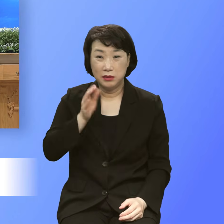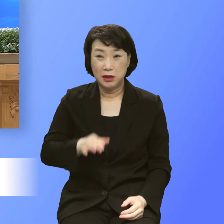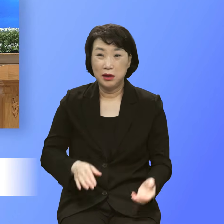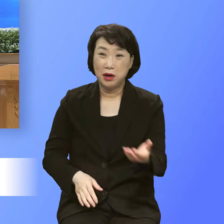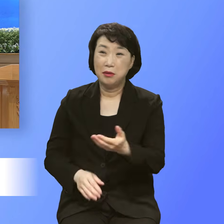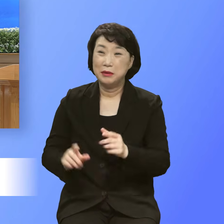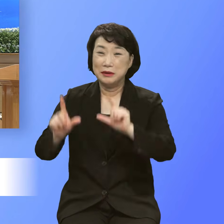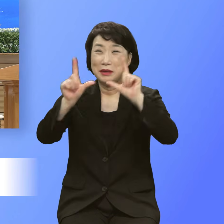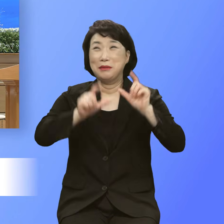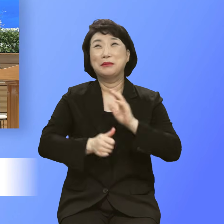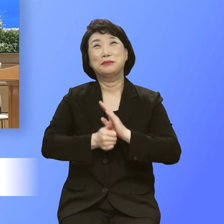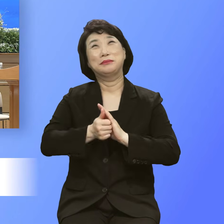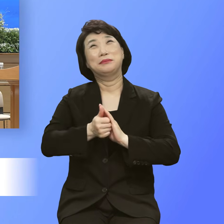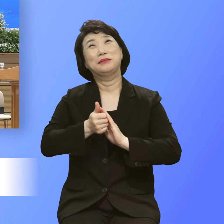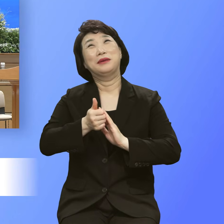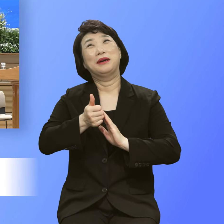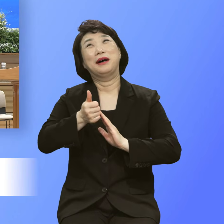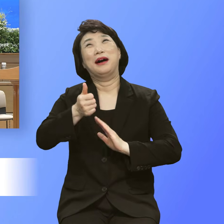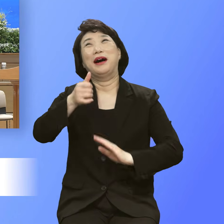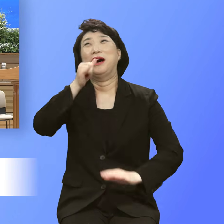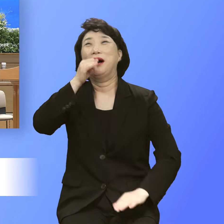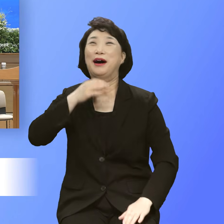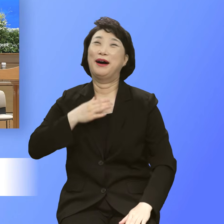얼마나 삶의 희망을 가졌을까?